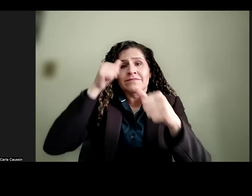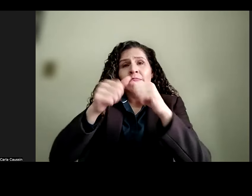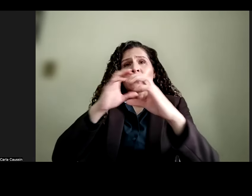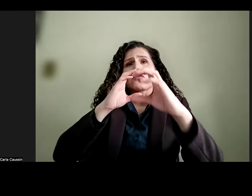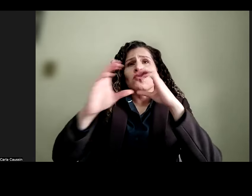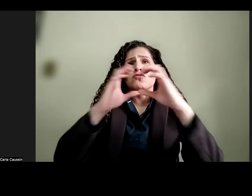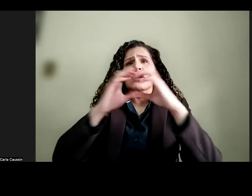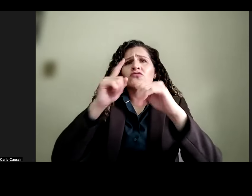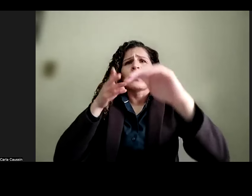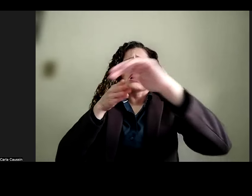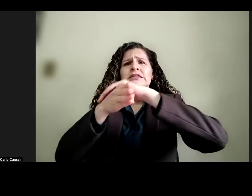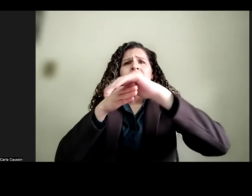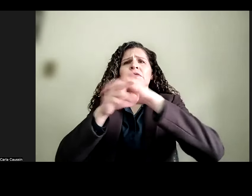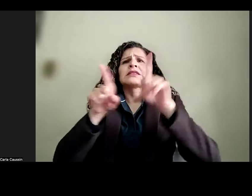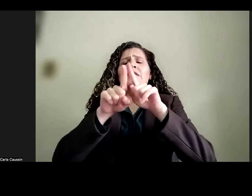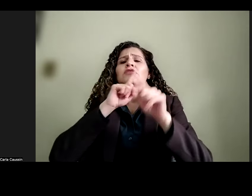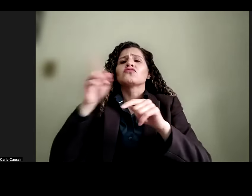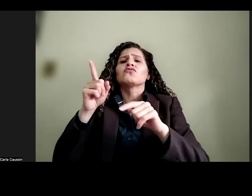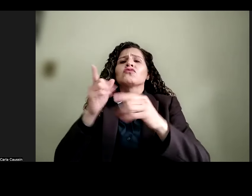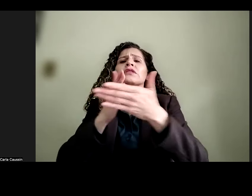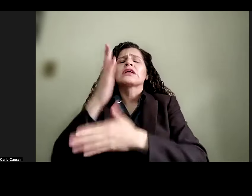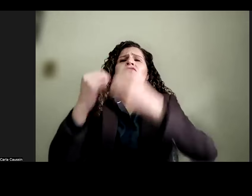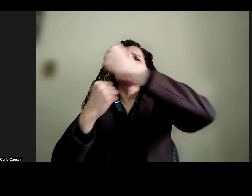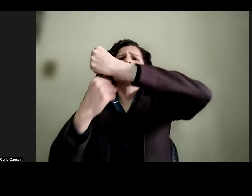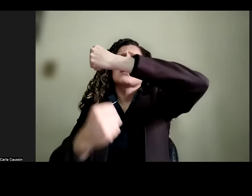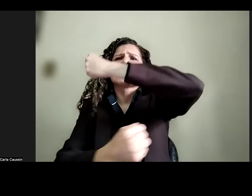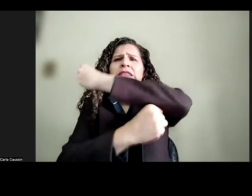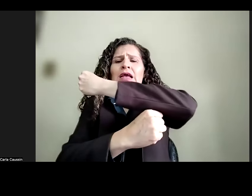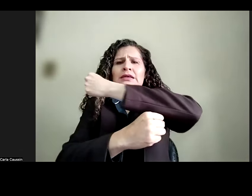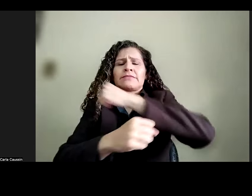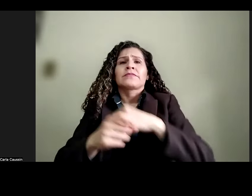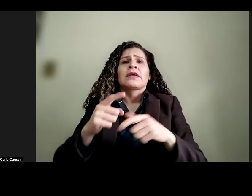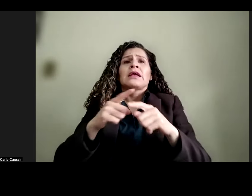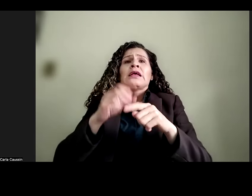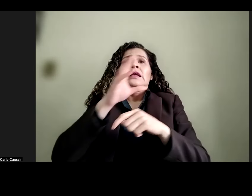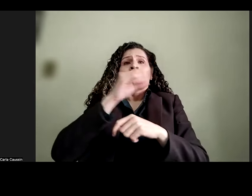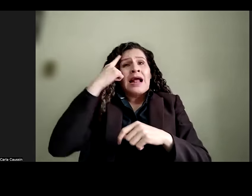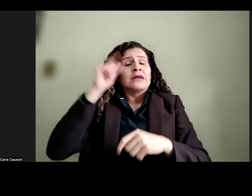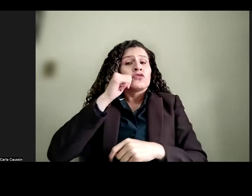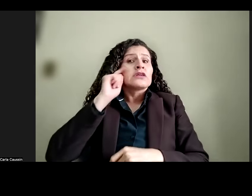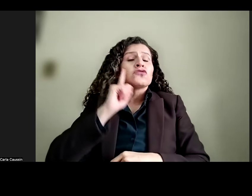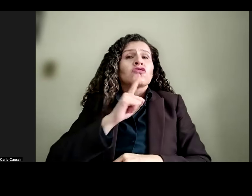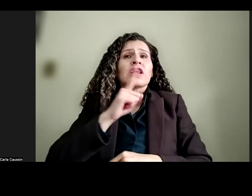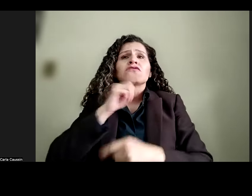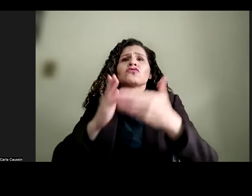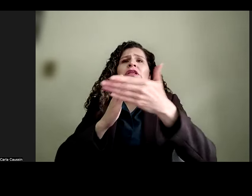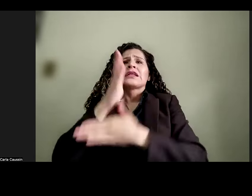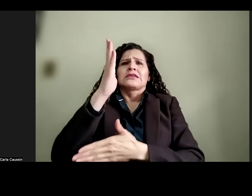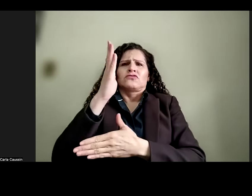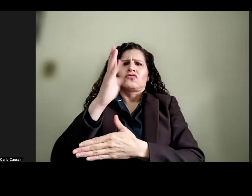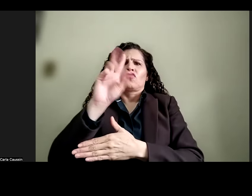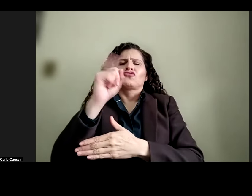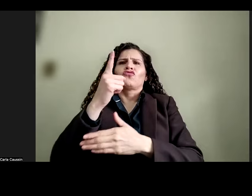1658 y la constitución misma, la misma constitución política del Estado, que ampara y es el sostén